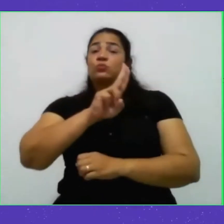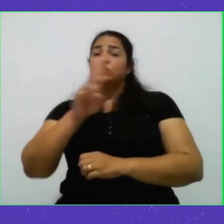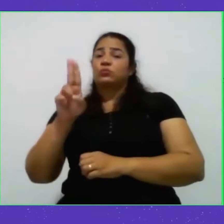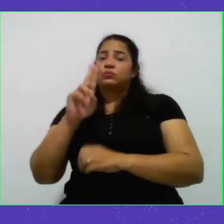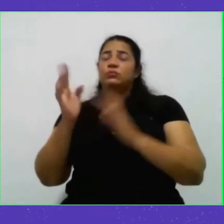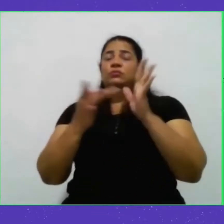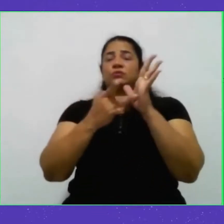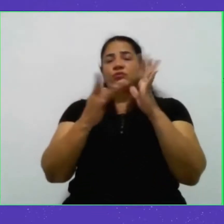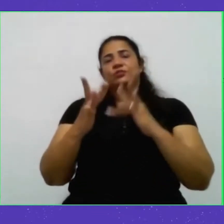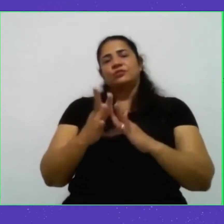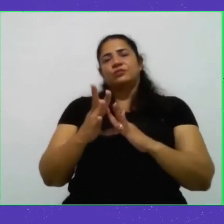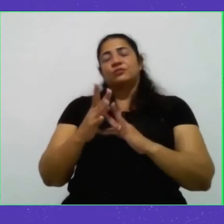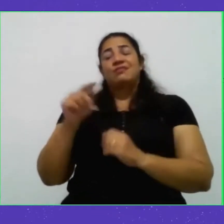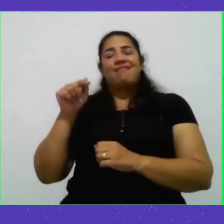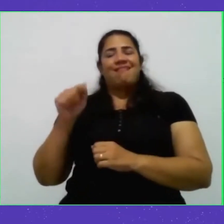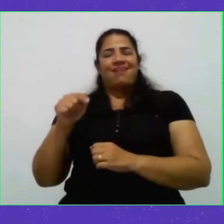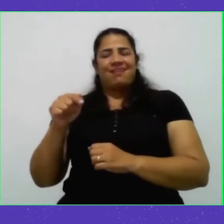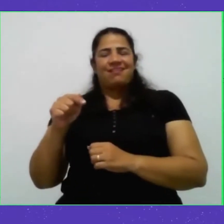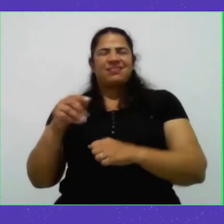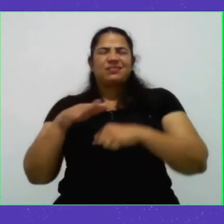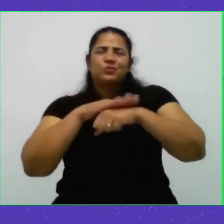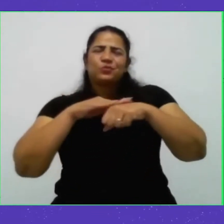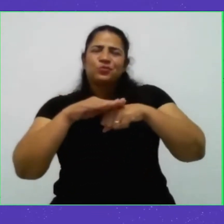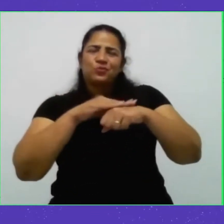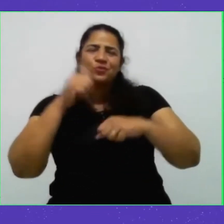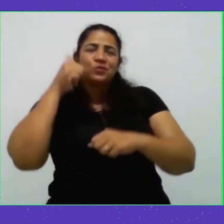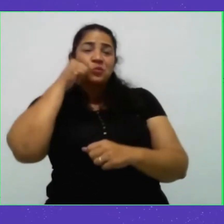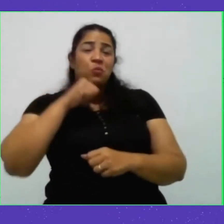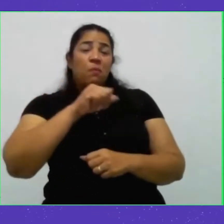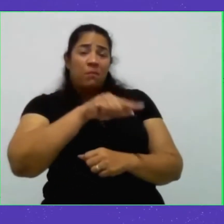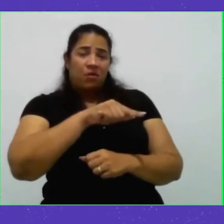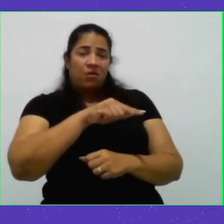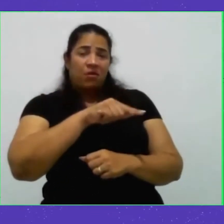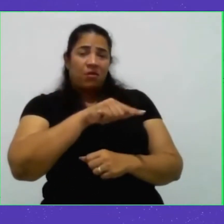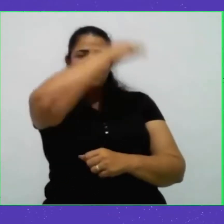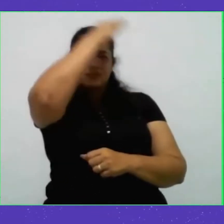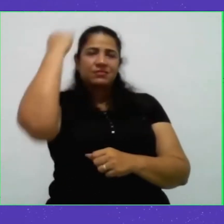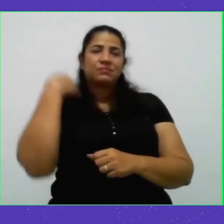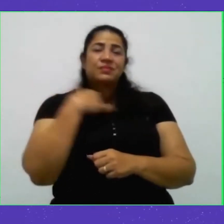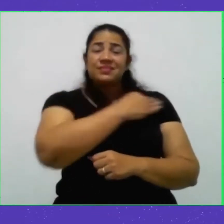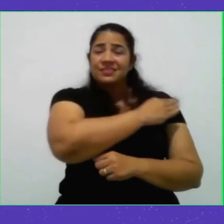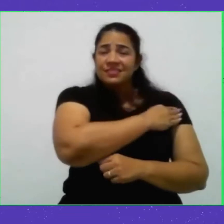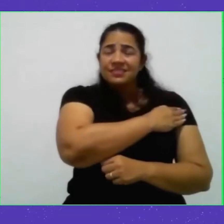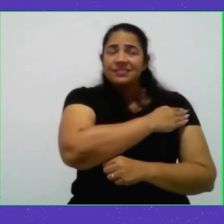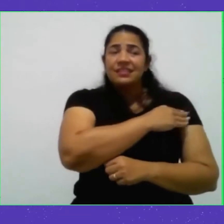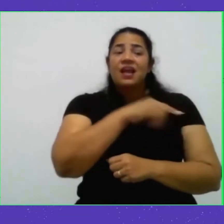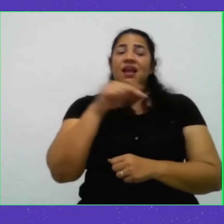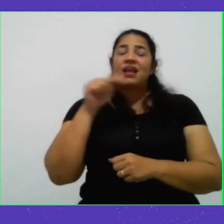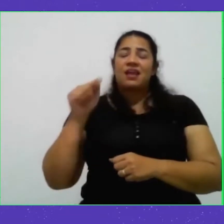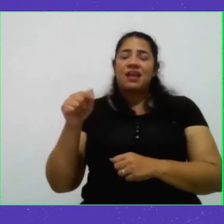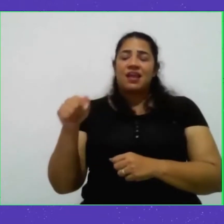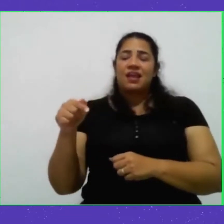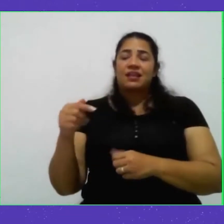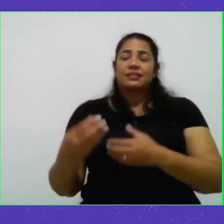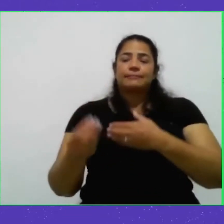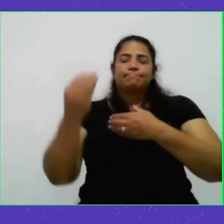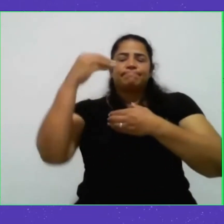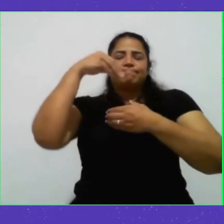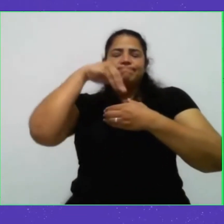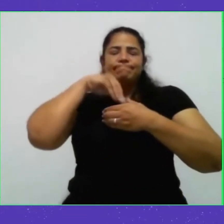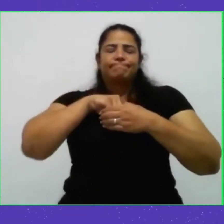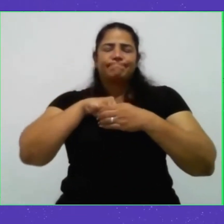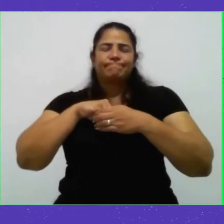essa mulher e ajudou de fato essa mulher, ele hoje está dentro de cada um de nós. Ele hoje é o